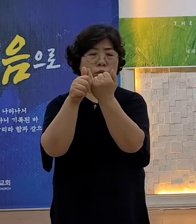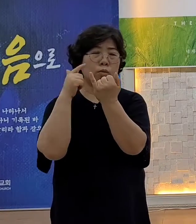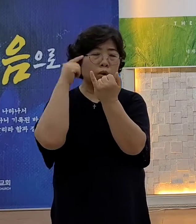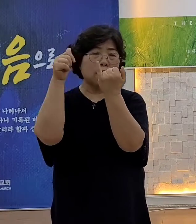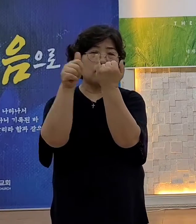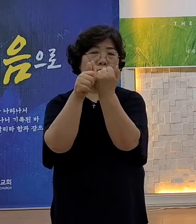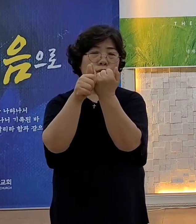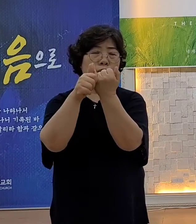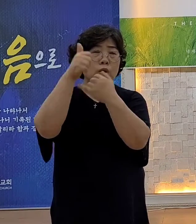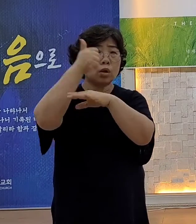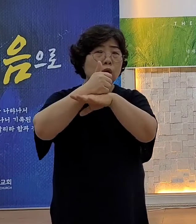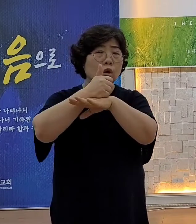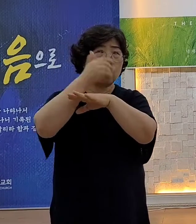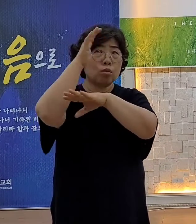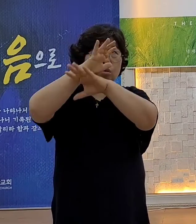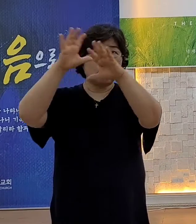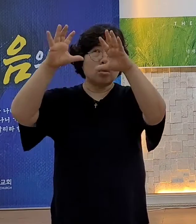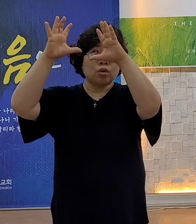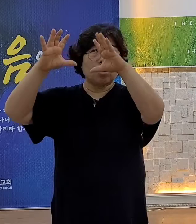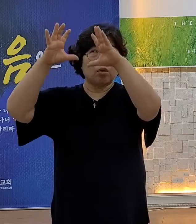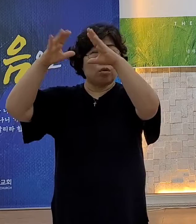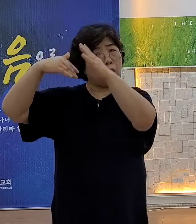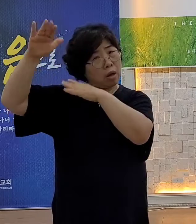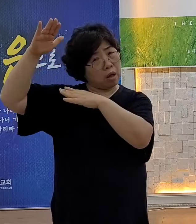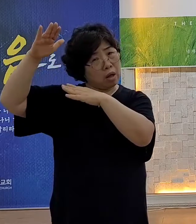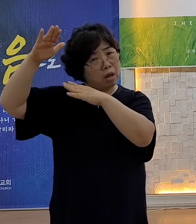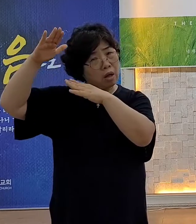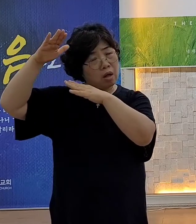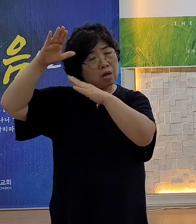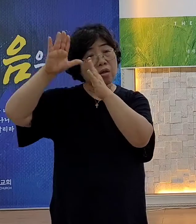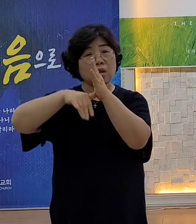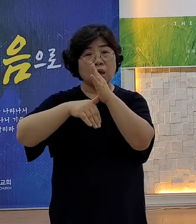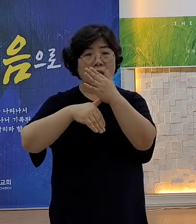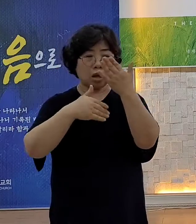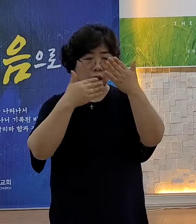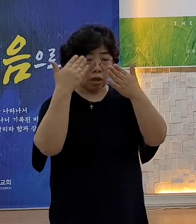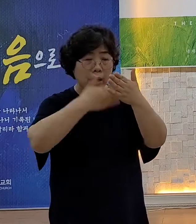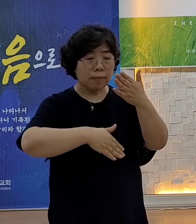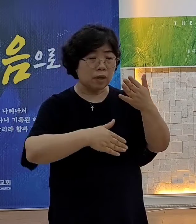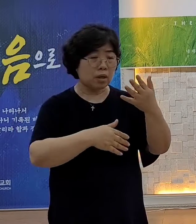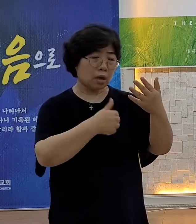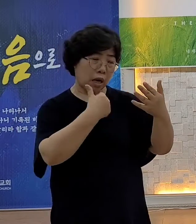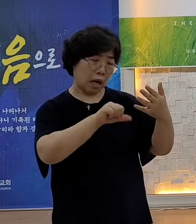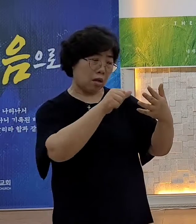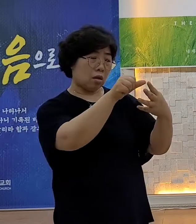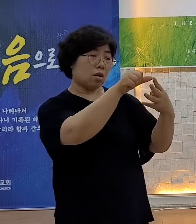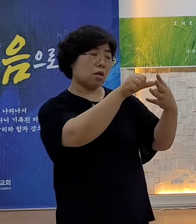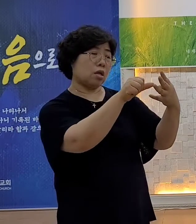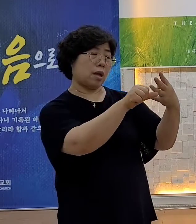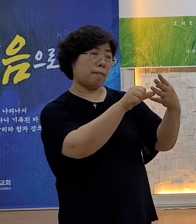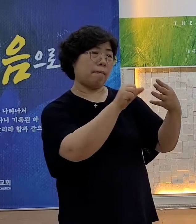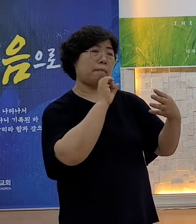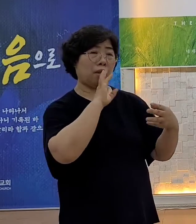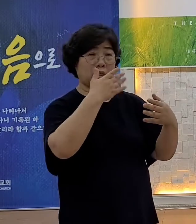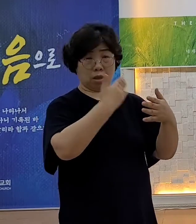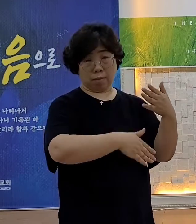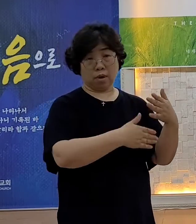천국에 가면 결국 남는 것은 우리 아들 3명 그 가족 3가족만 남을 거 아니에요.